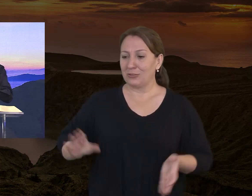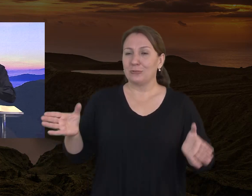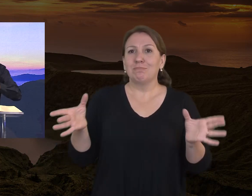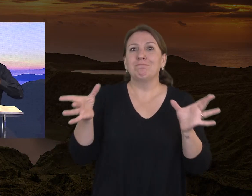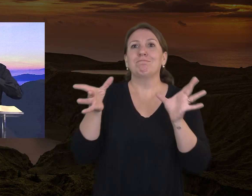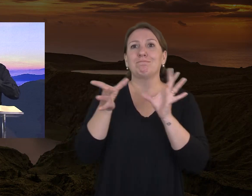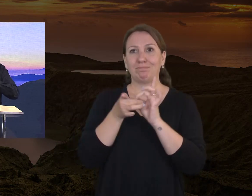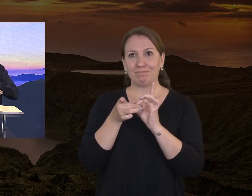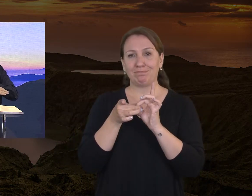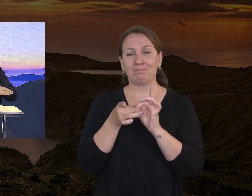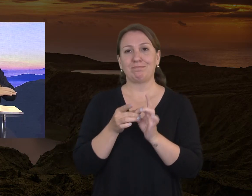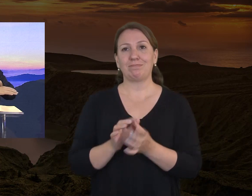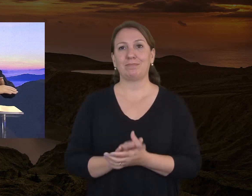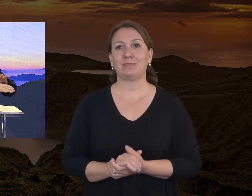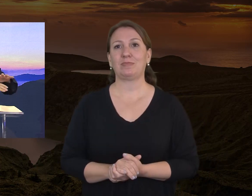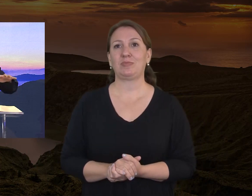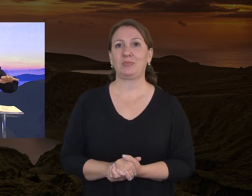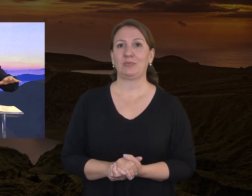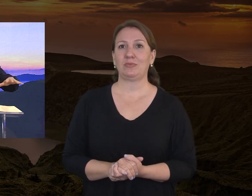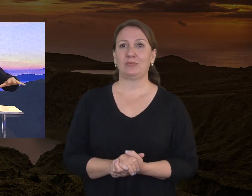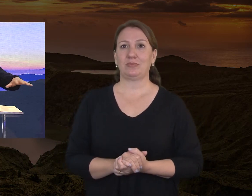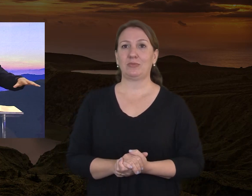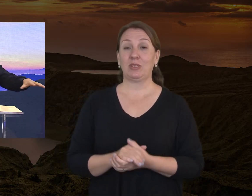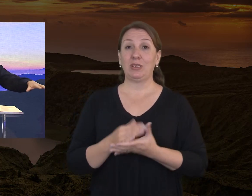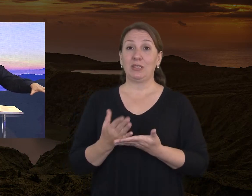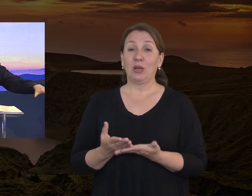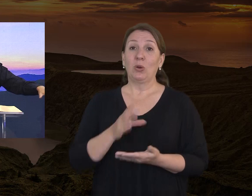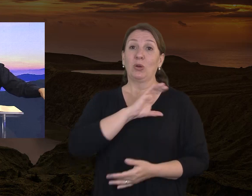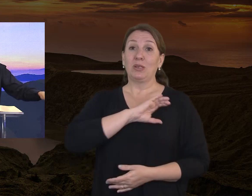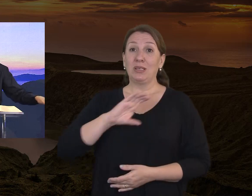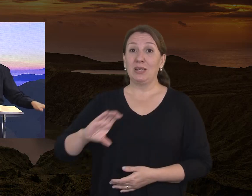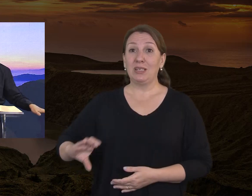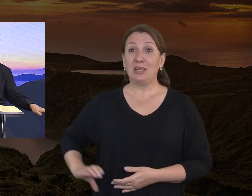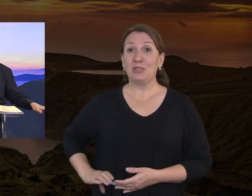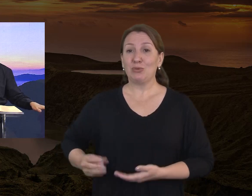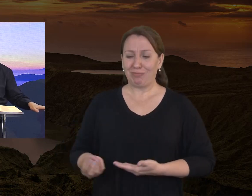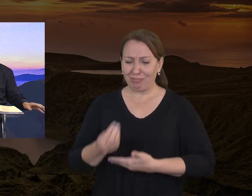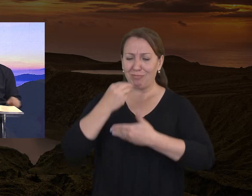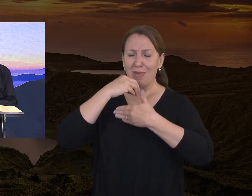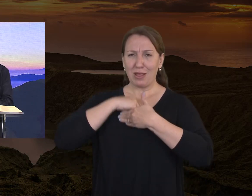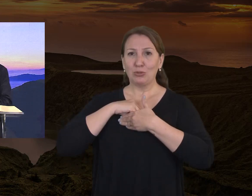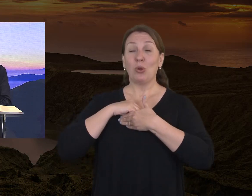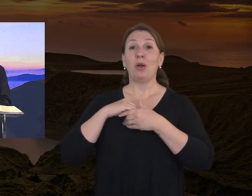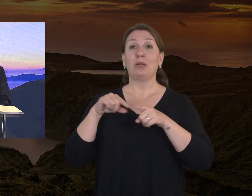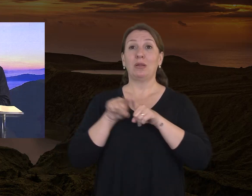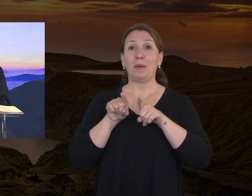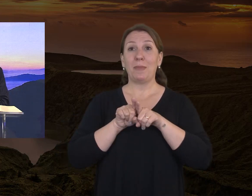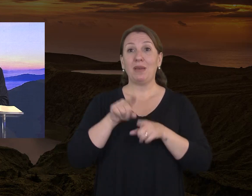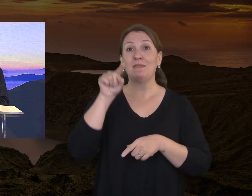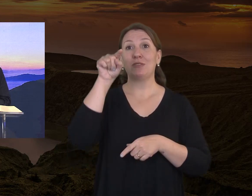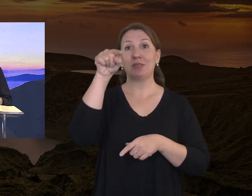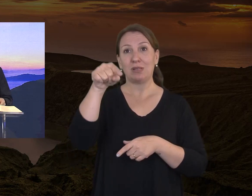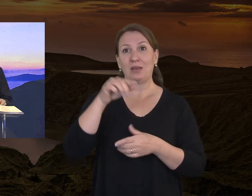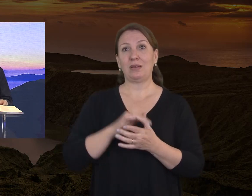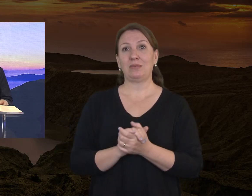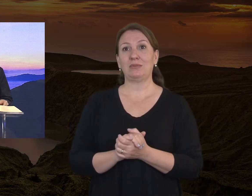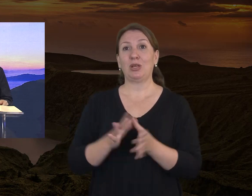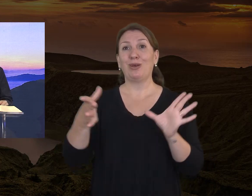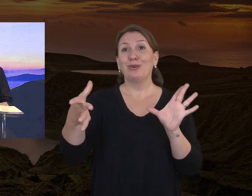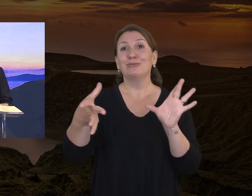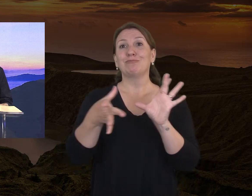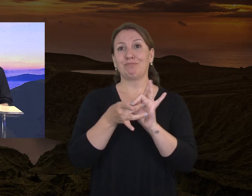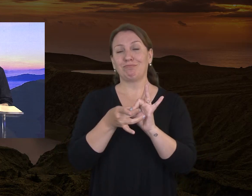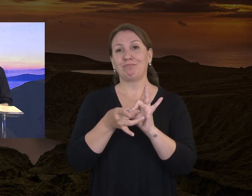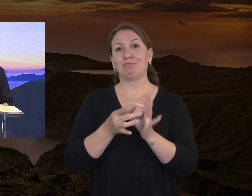vai ser essa plenitude em mim, em você, em tudo. Por isso que no